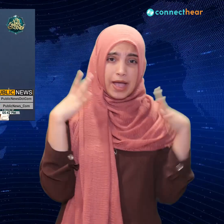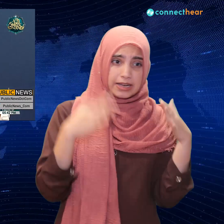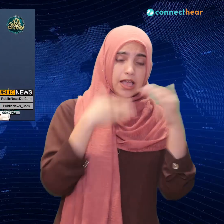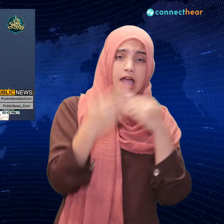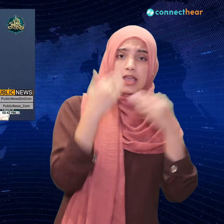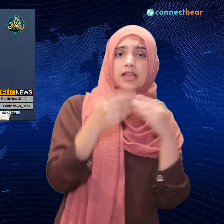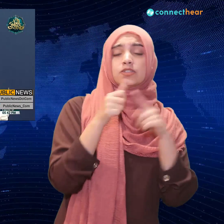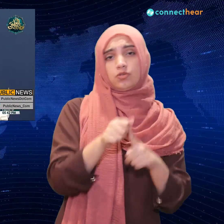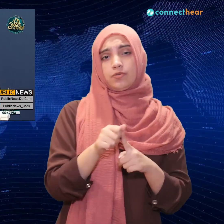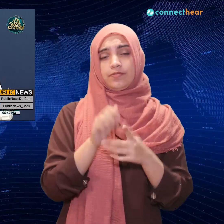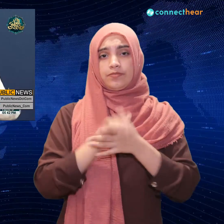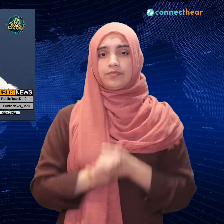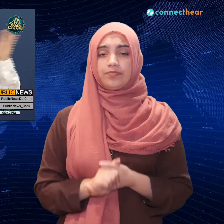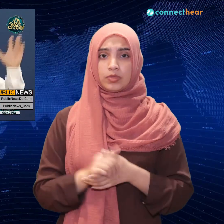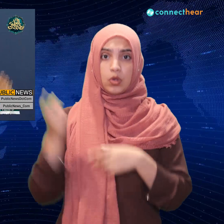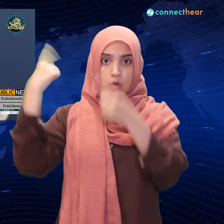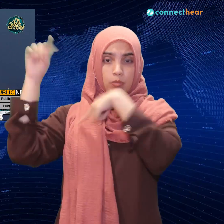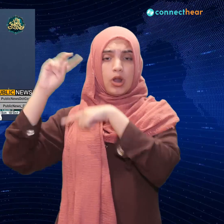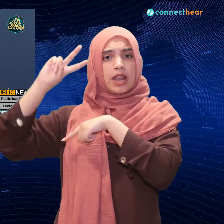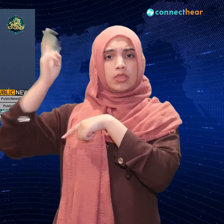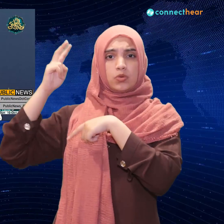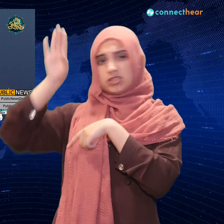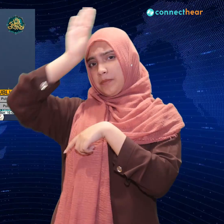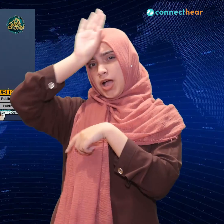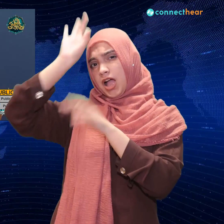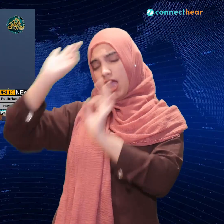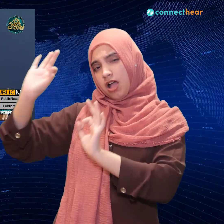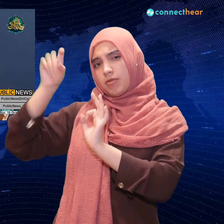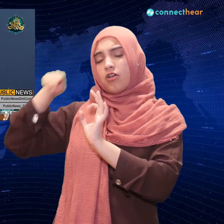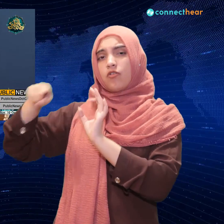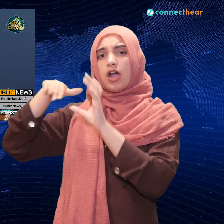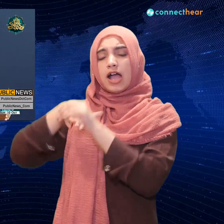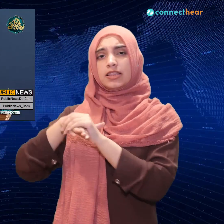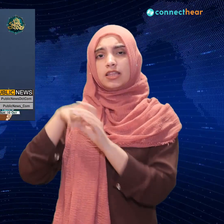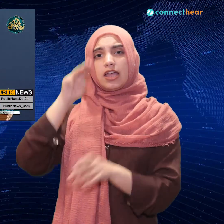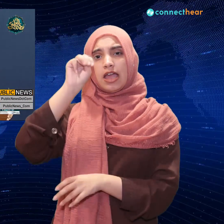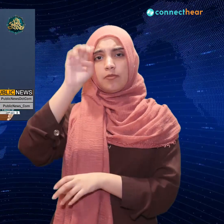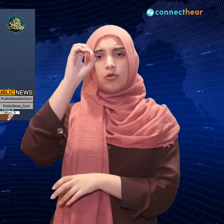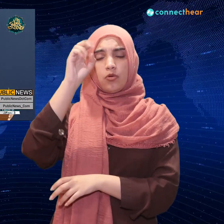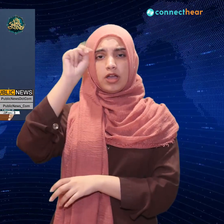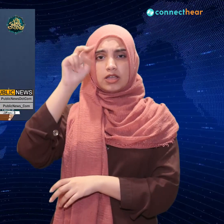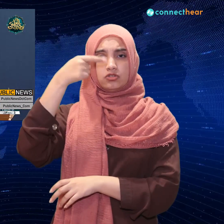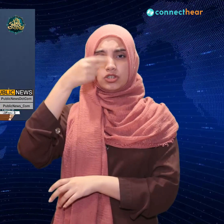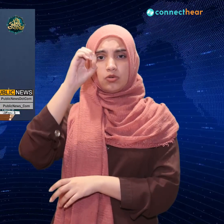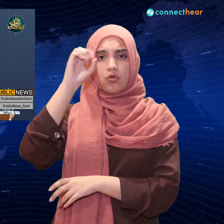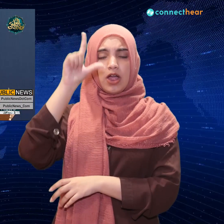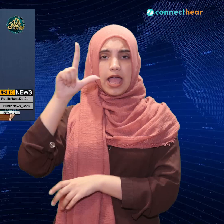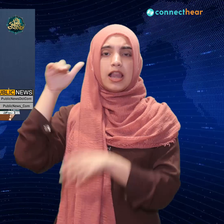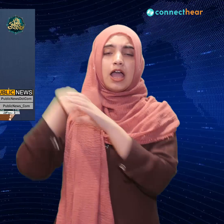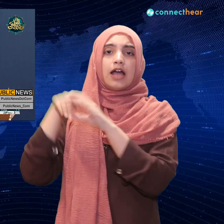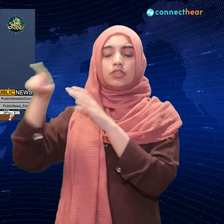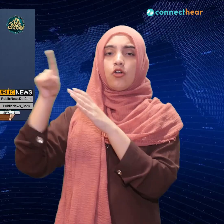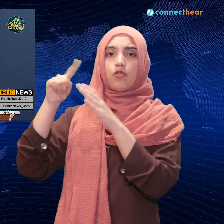تیز 50-60 سال میں آدھی دنیا پہ قبضہ کر لیا تھا، لیکن ان کے پاس ایک ایسی وار مشین تھی. انہوں نے